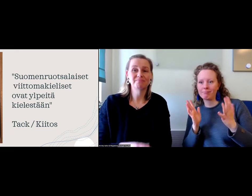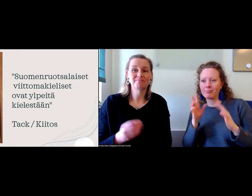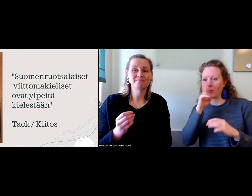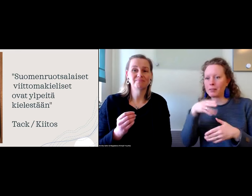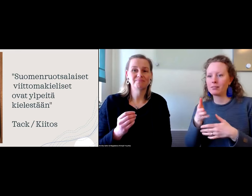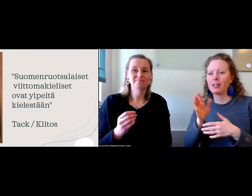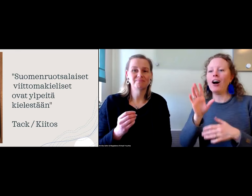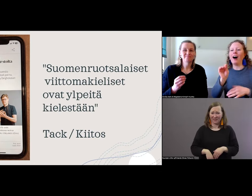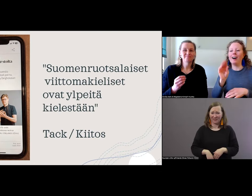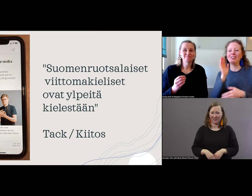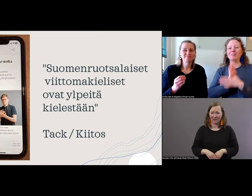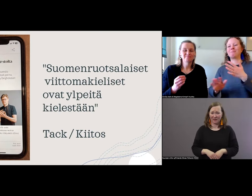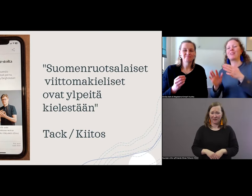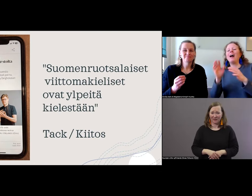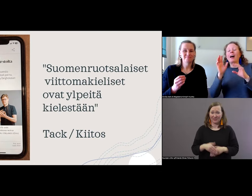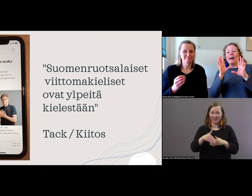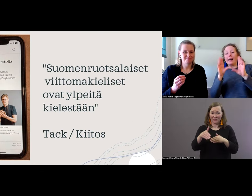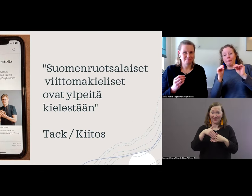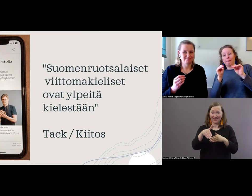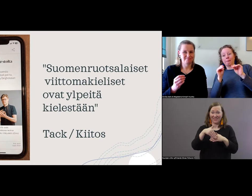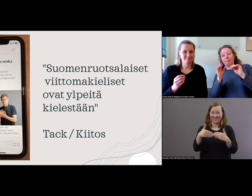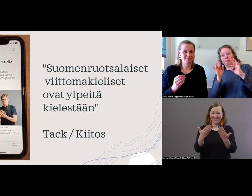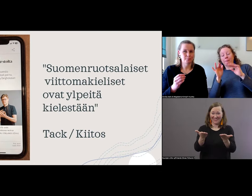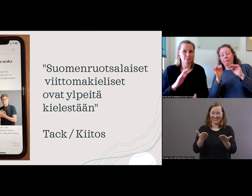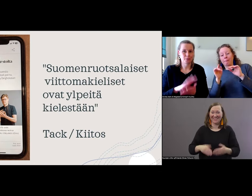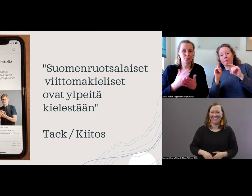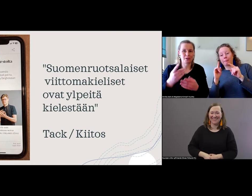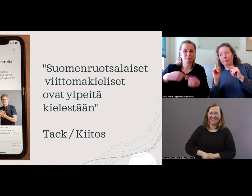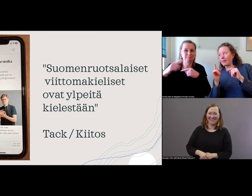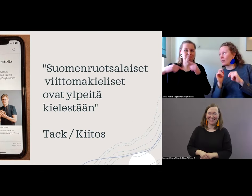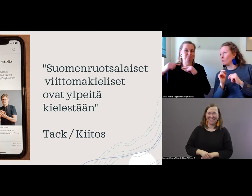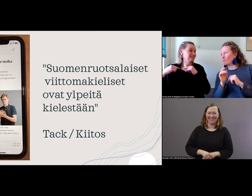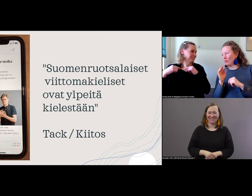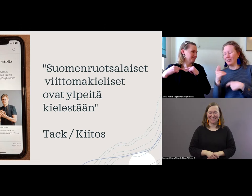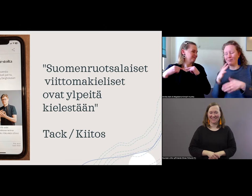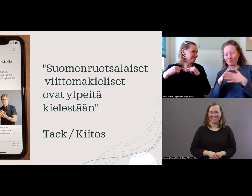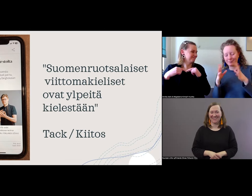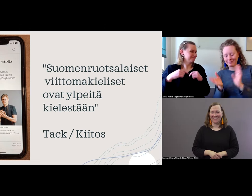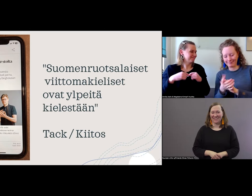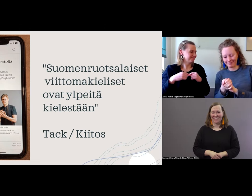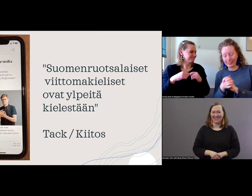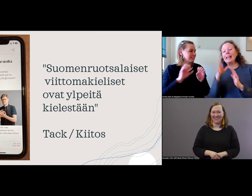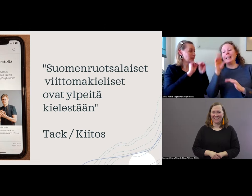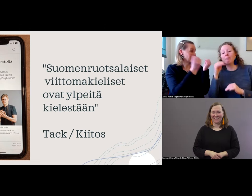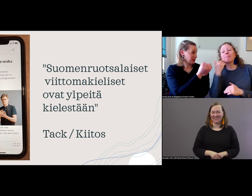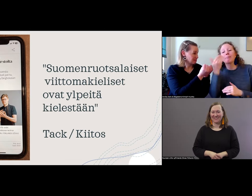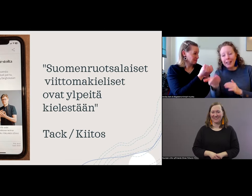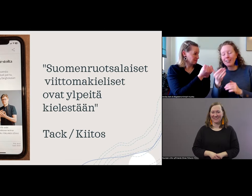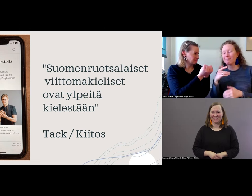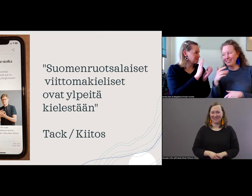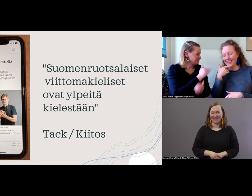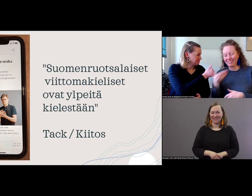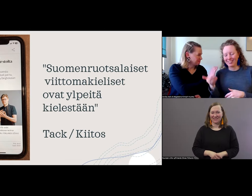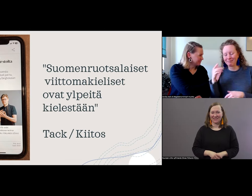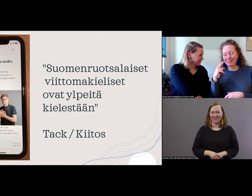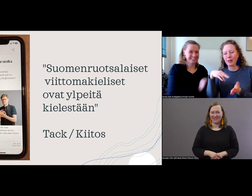Anteeksi, kuva jäätyi hetkeksi. Kuva jäätyi, ottakaa hieman taaksepäin. Joo, jatka vaan. Joo, ja hieman mennä taaksepäin.